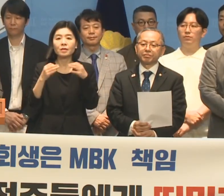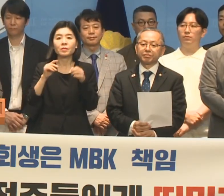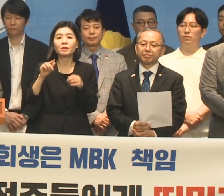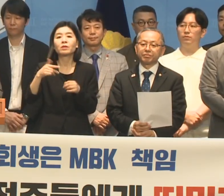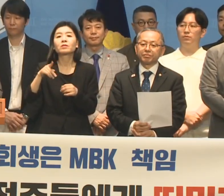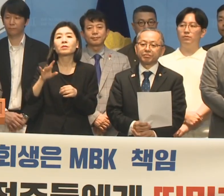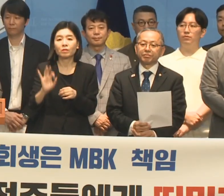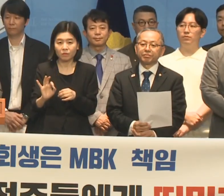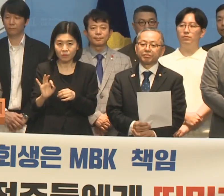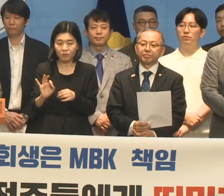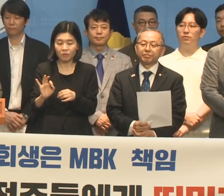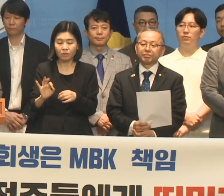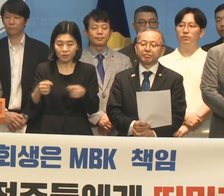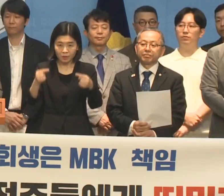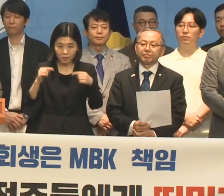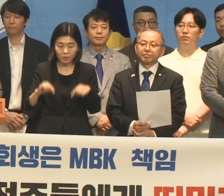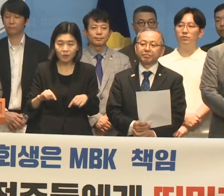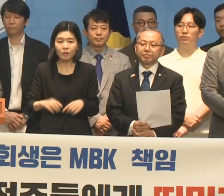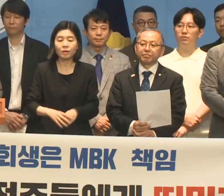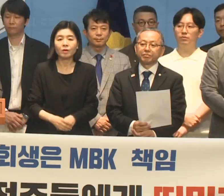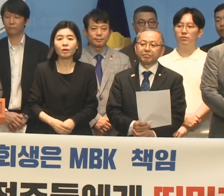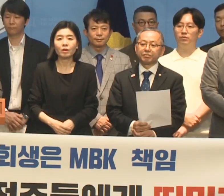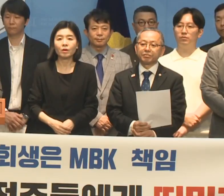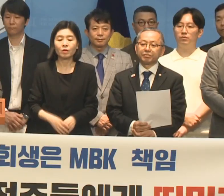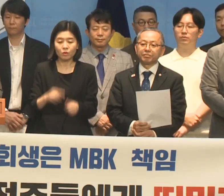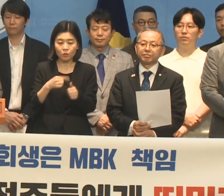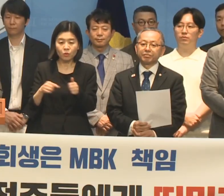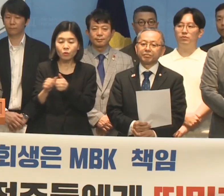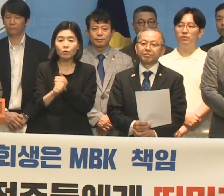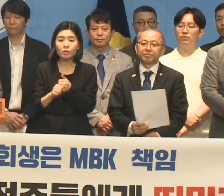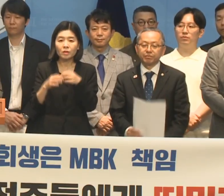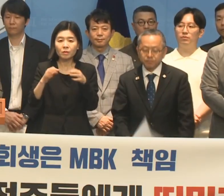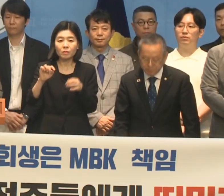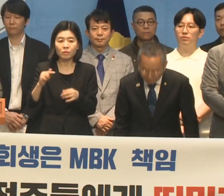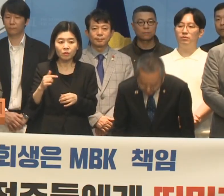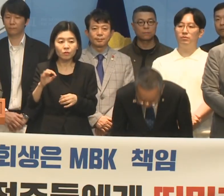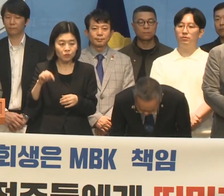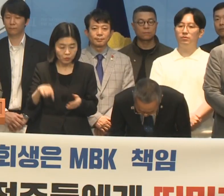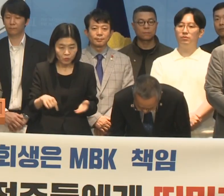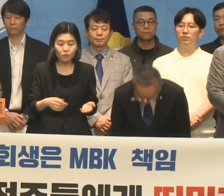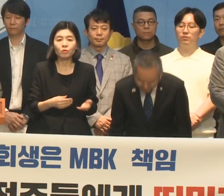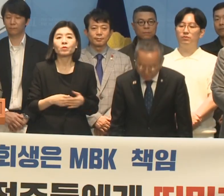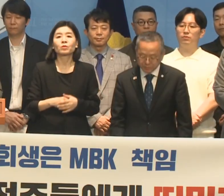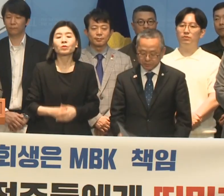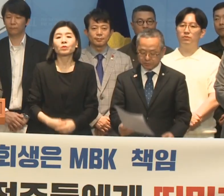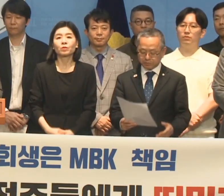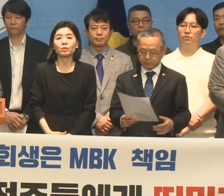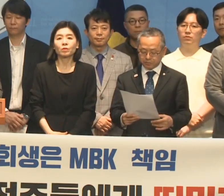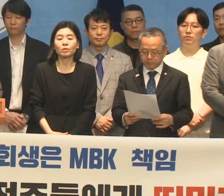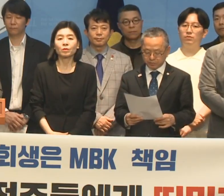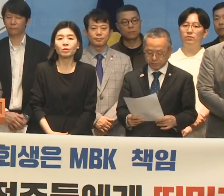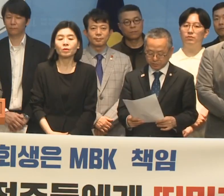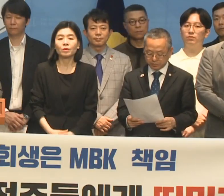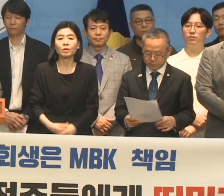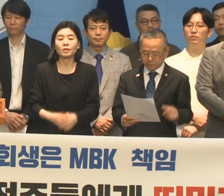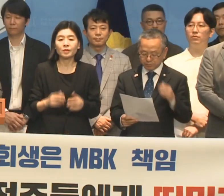김현정 의원님 오셨습니다. 국회 교육위원회 김문수 의원님 오셨습니다.